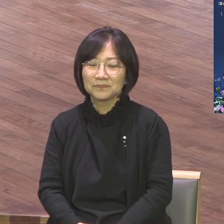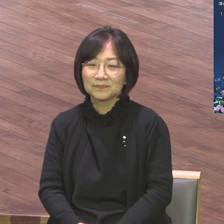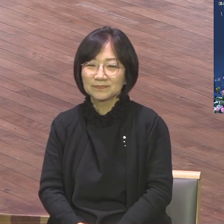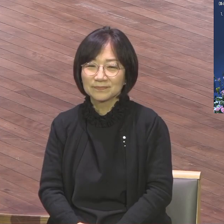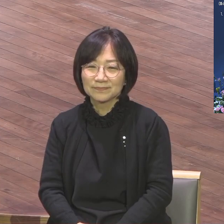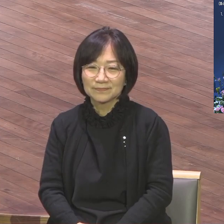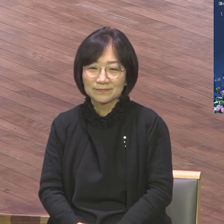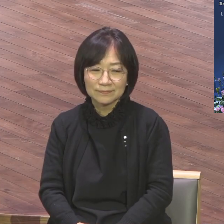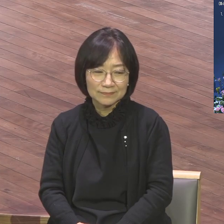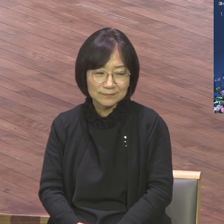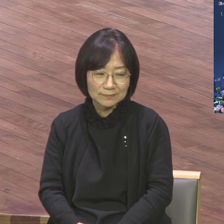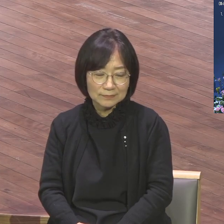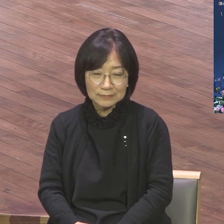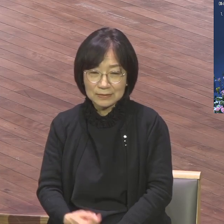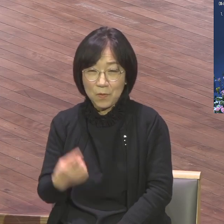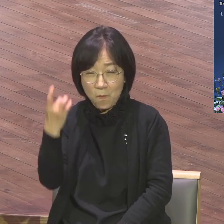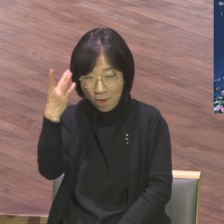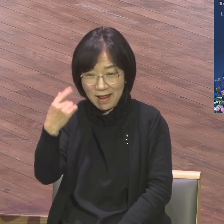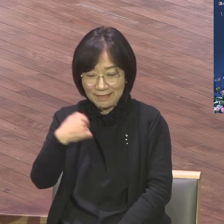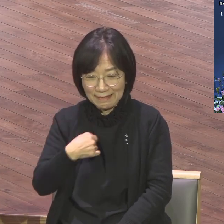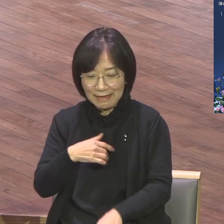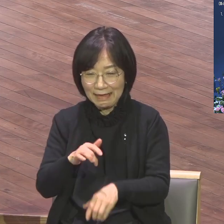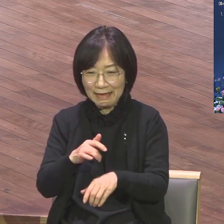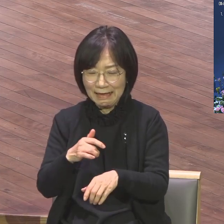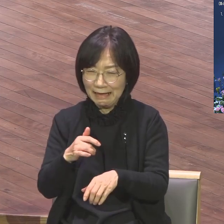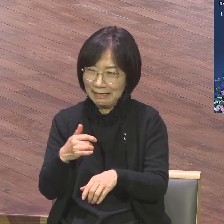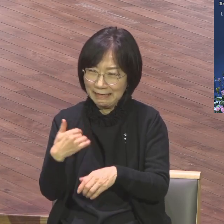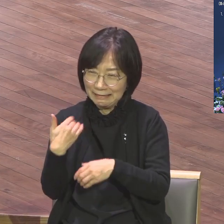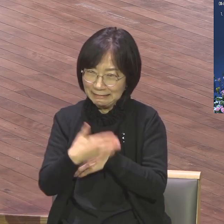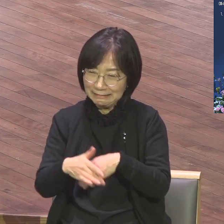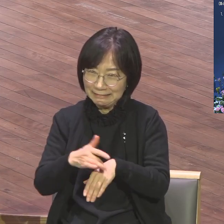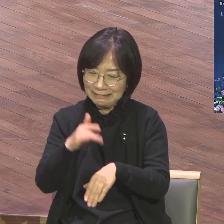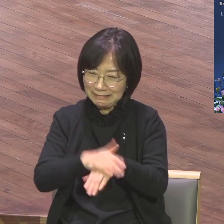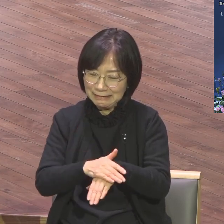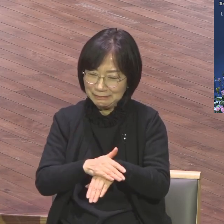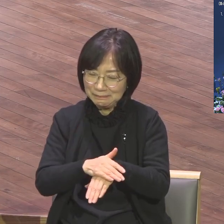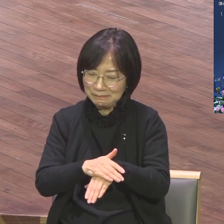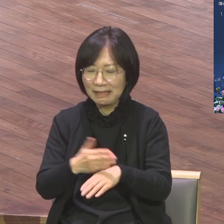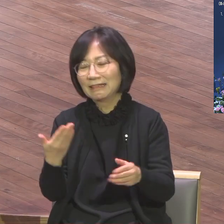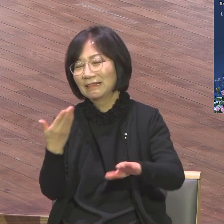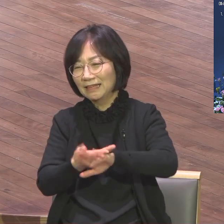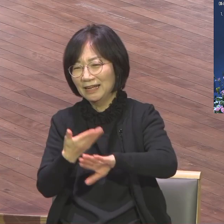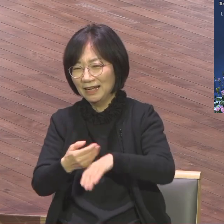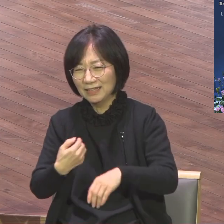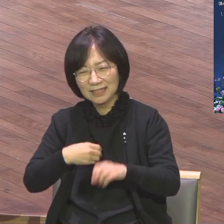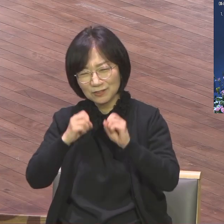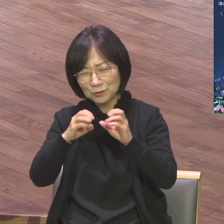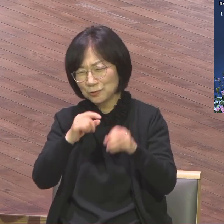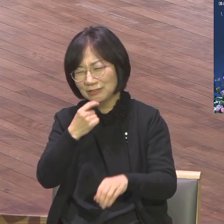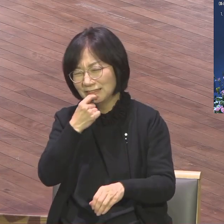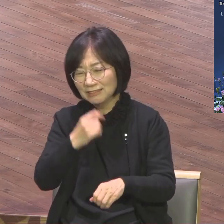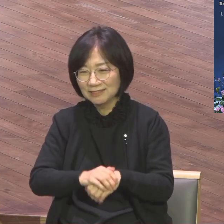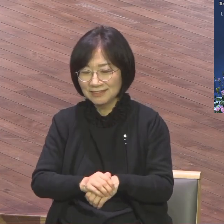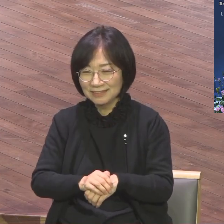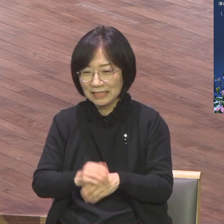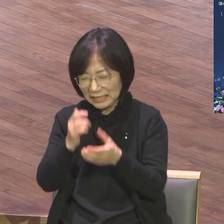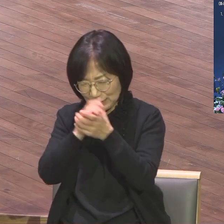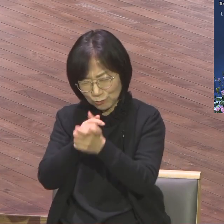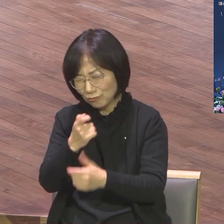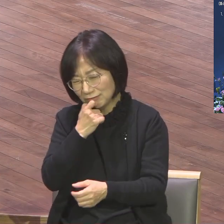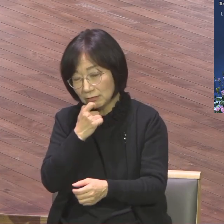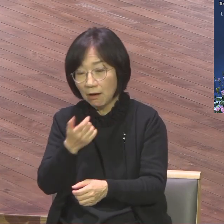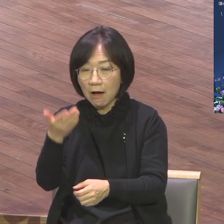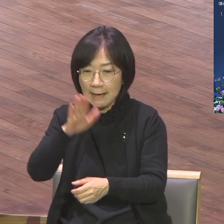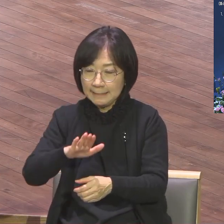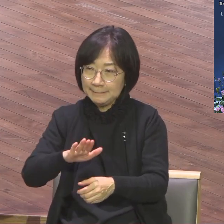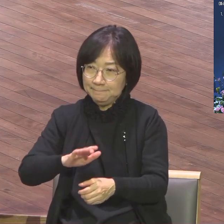정말 내 살아온 체질하고 다르지. 정반대. 기도 체질도 아니고 전도 체질도 아닌데 정반대.